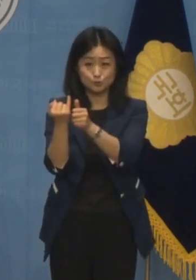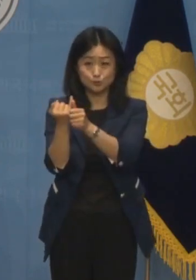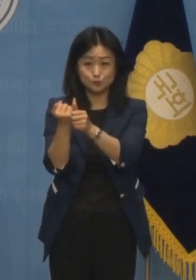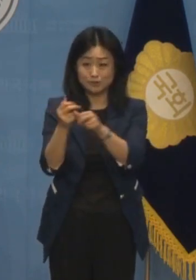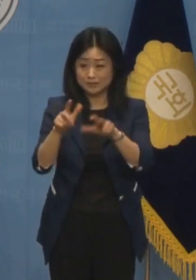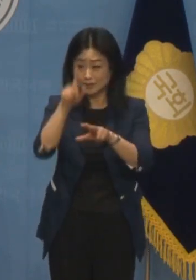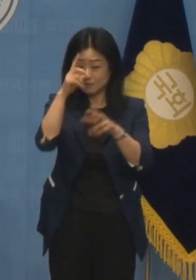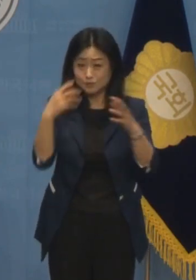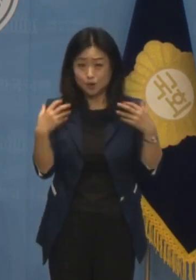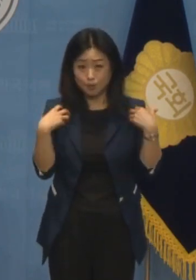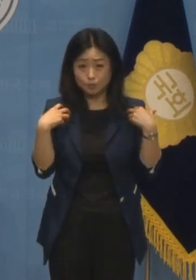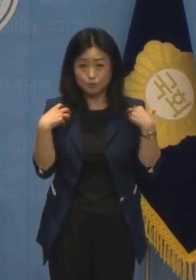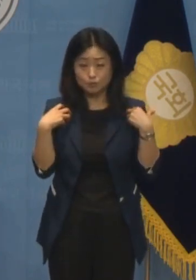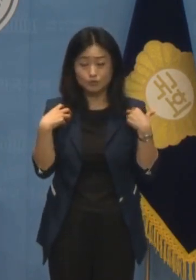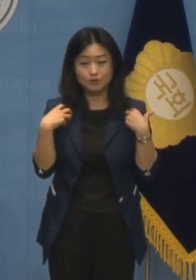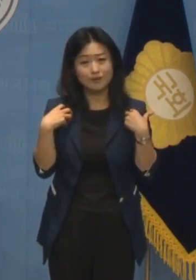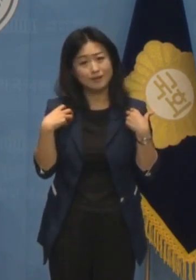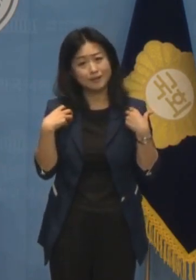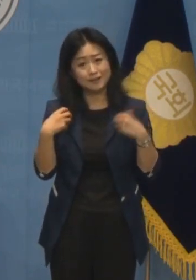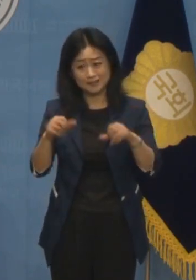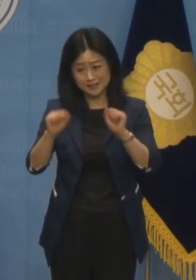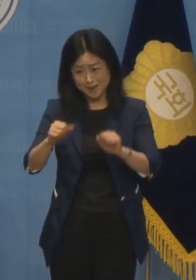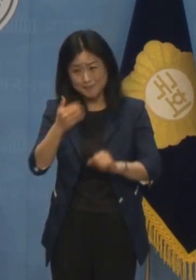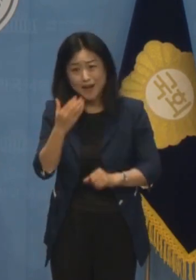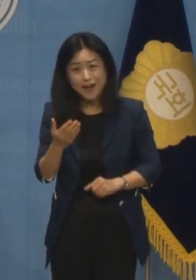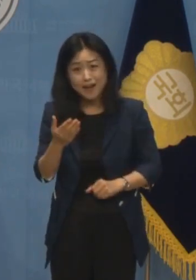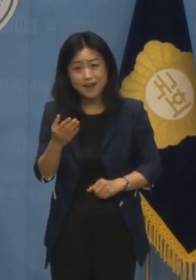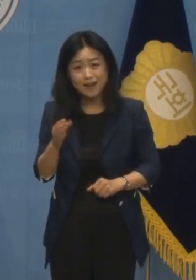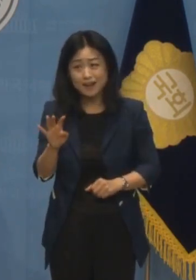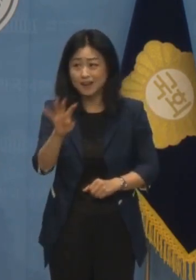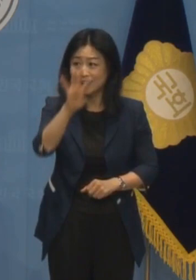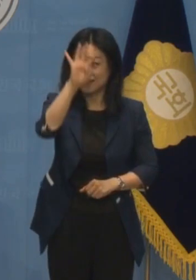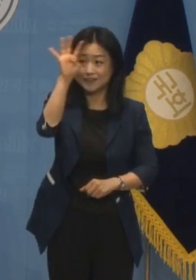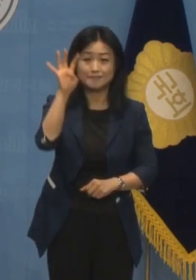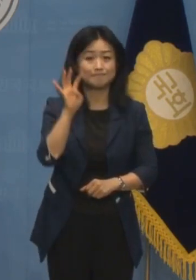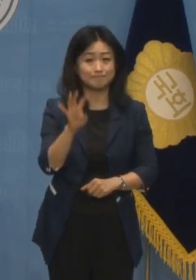정권의 졸립 과연 가능하겠습니까